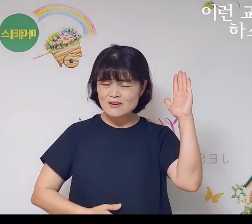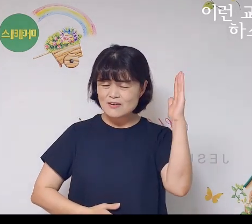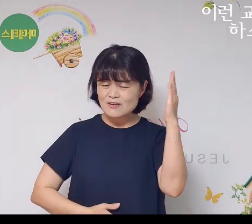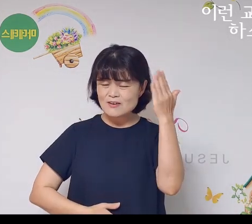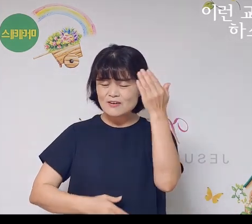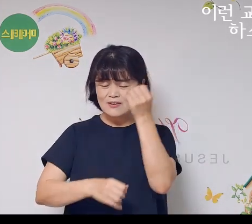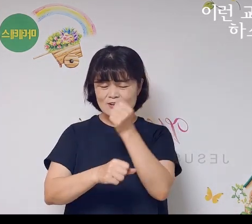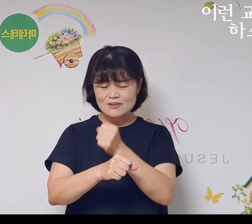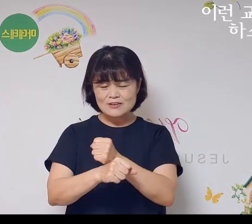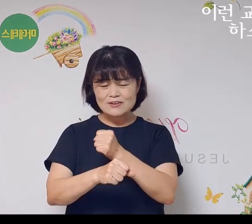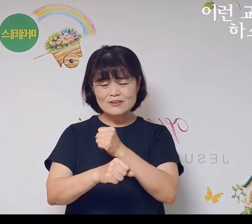하소서.